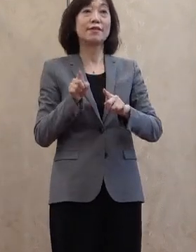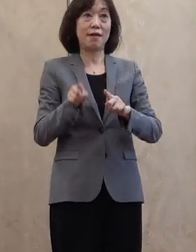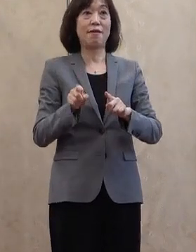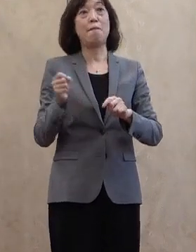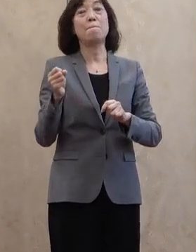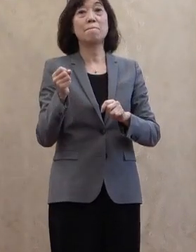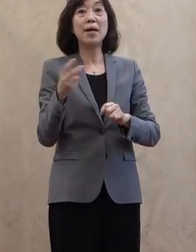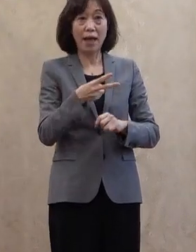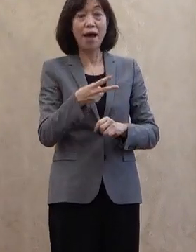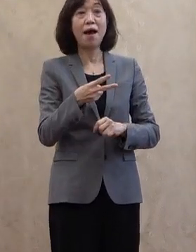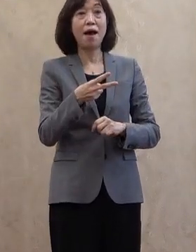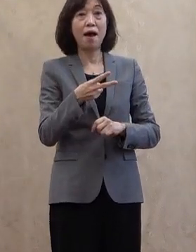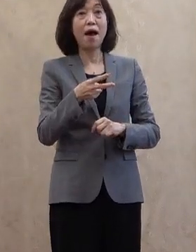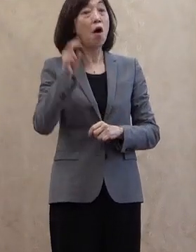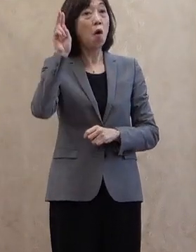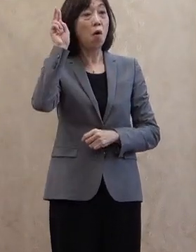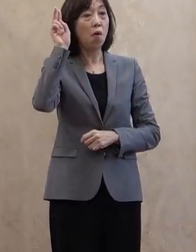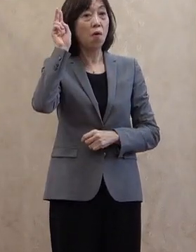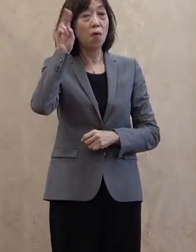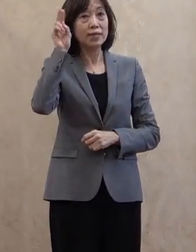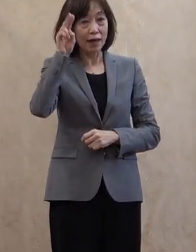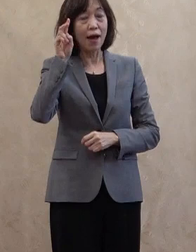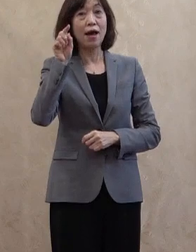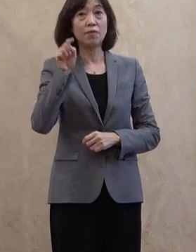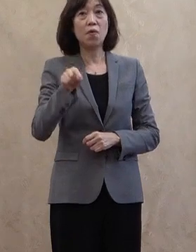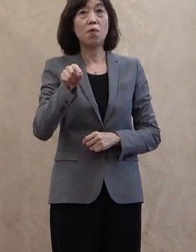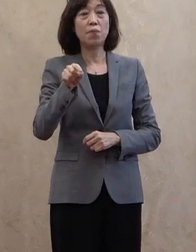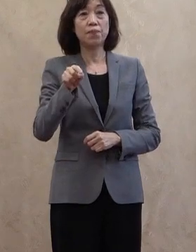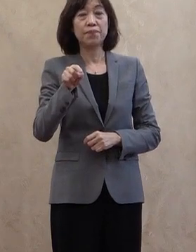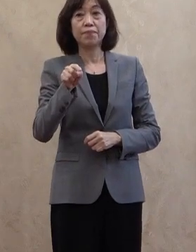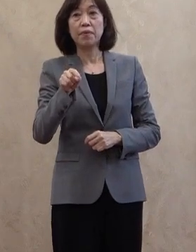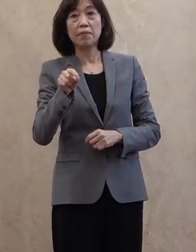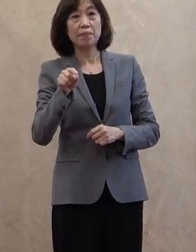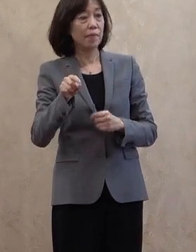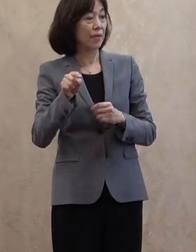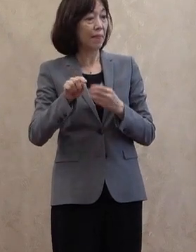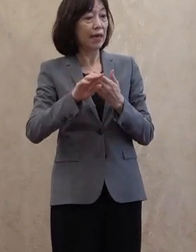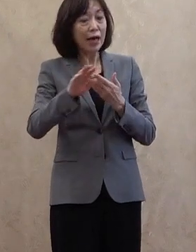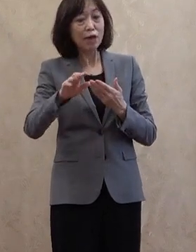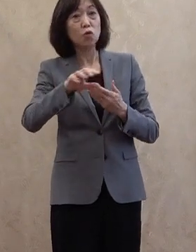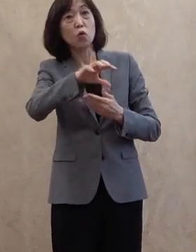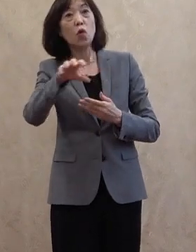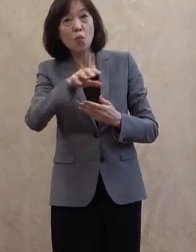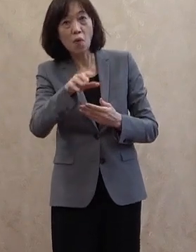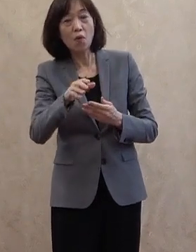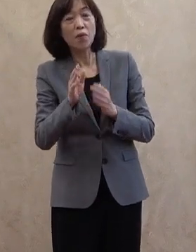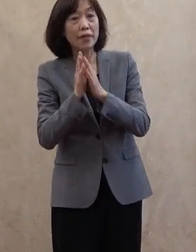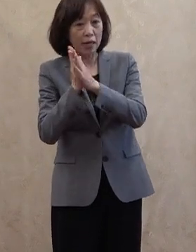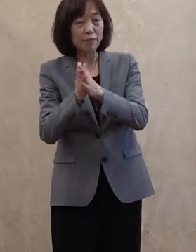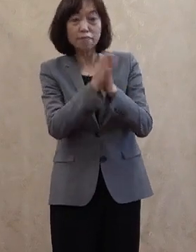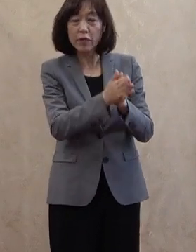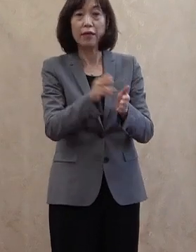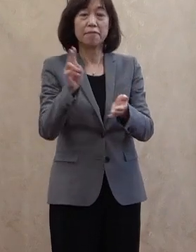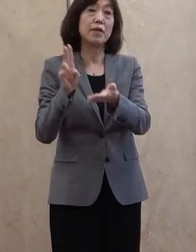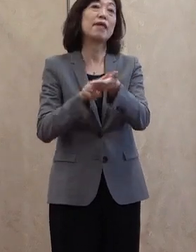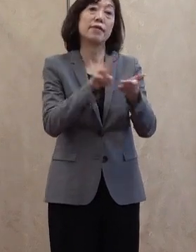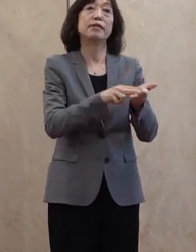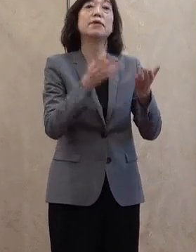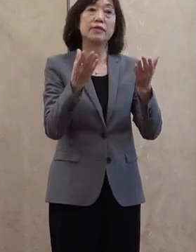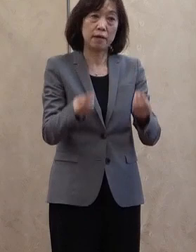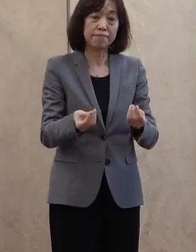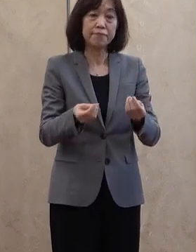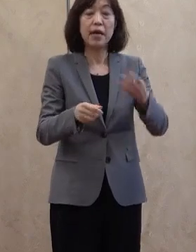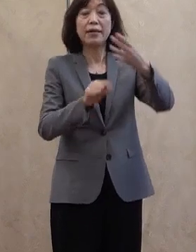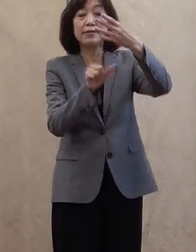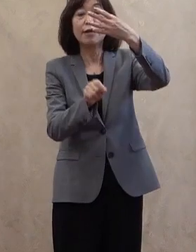またまあ、大阪ある意味まん延防止以外のところもお願いをしているということが決定をいたしましたので、4